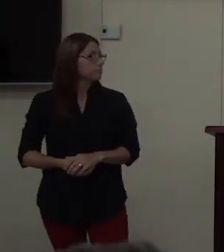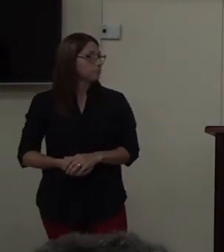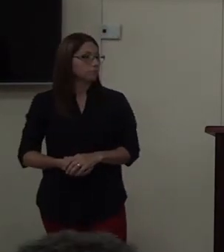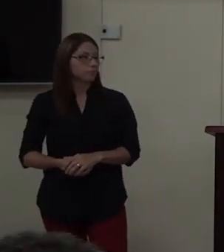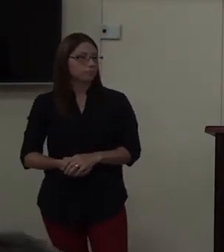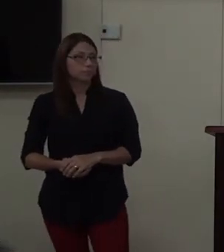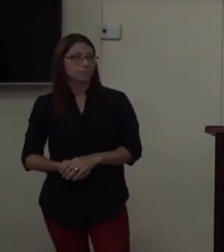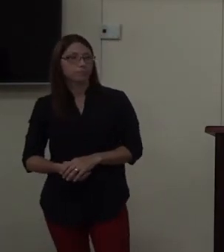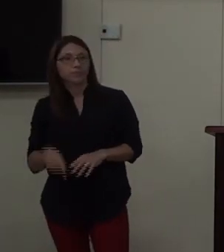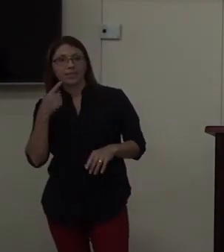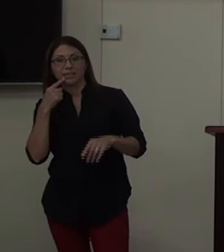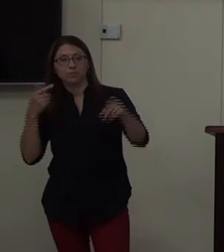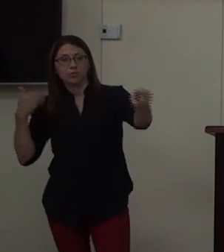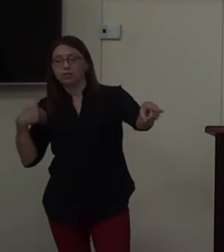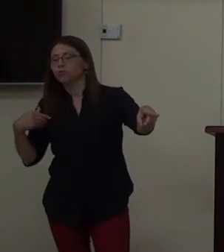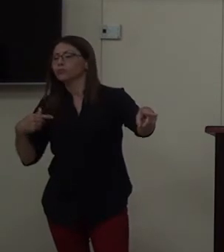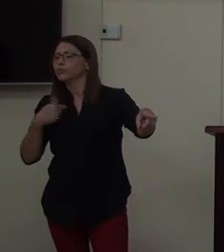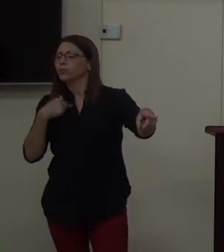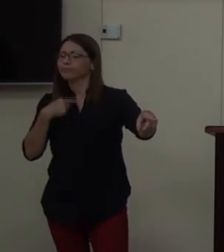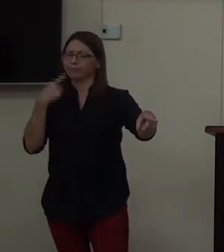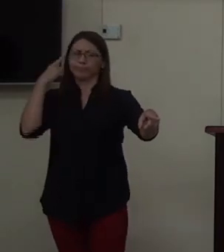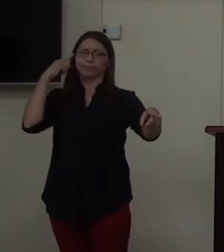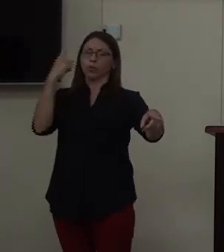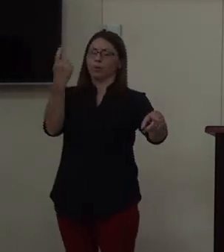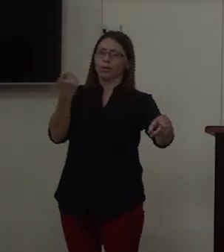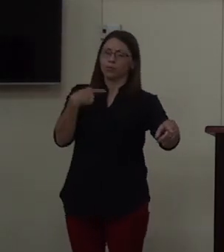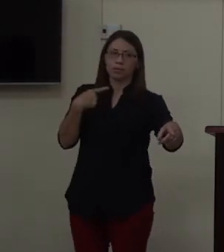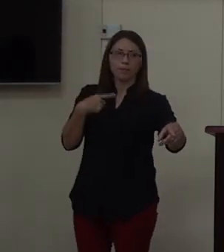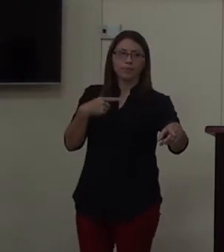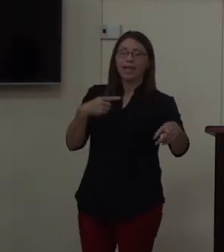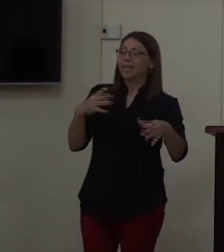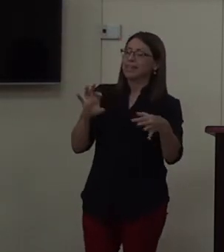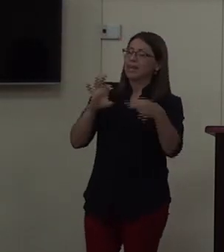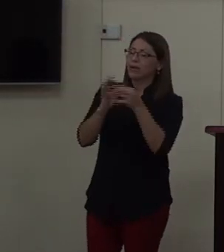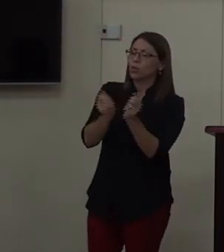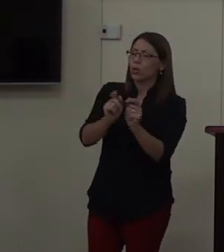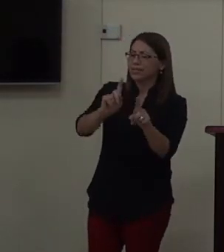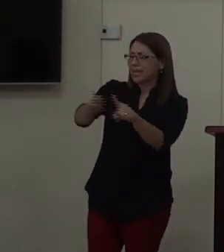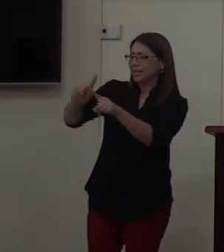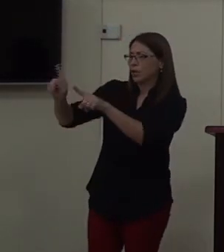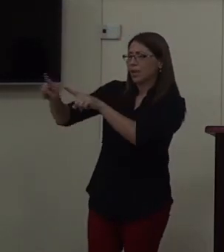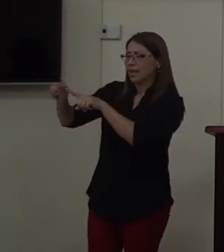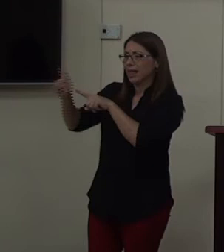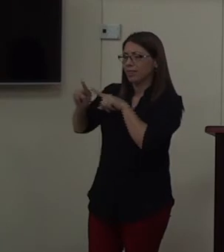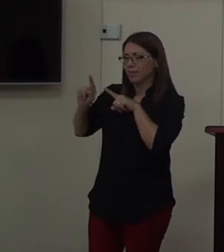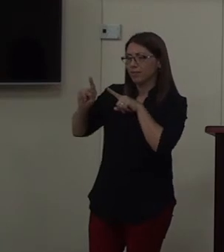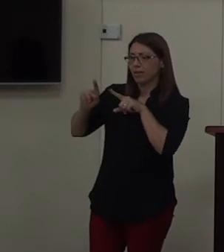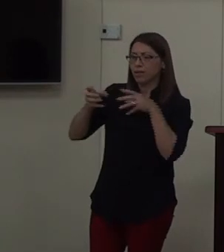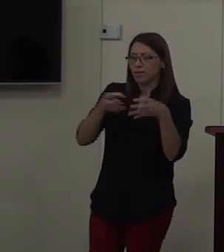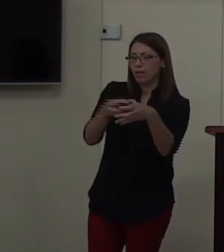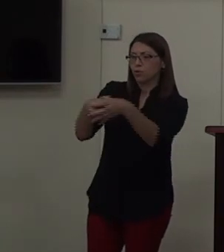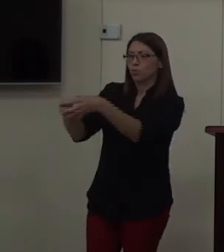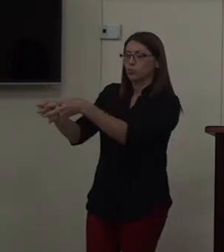a mí me surge aquí una pregunta, digamos, que tiene que ver con toda esa heterogeneidad de grupos y de niveles